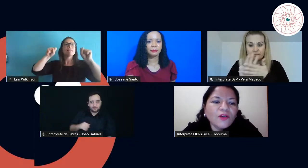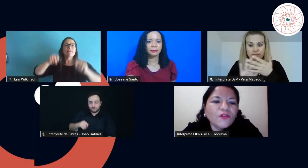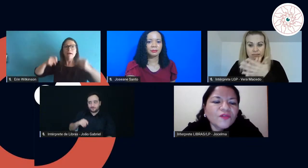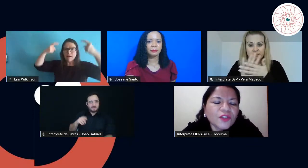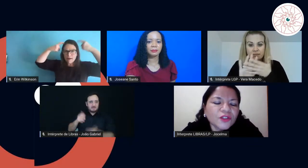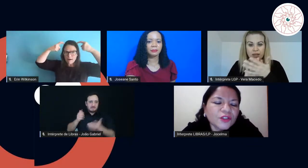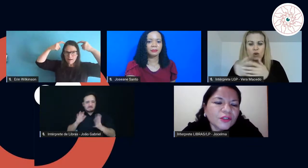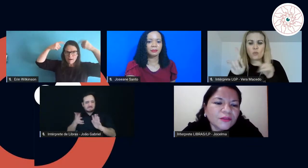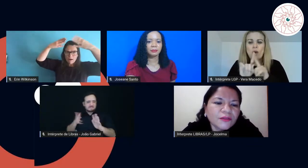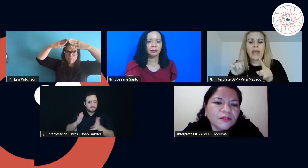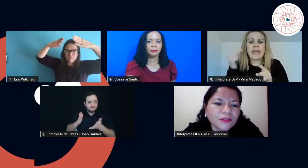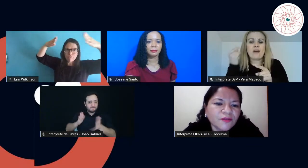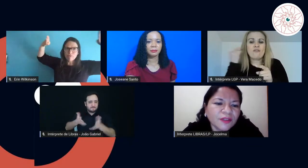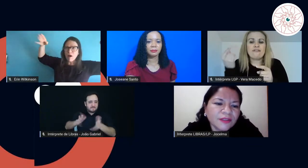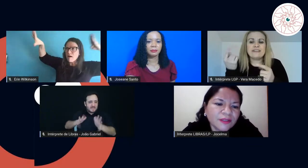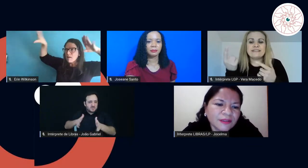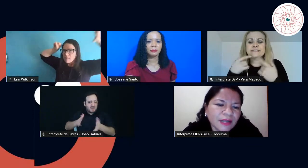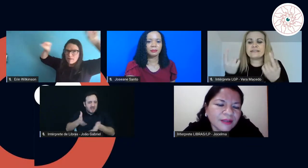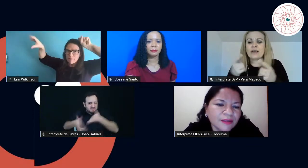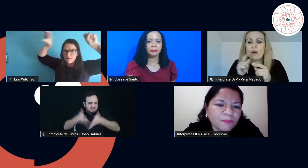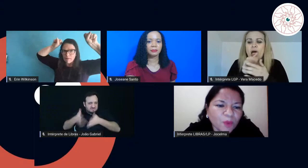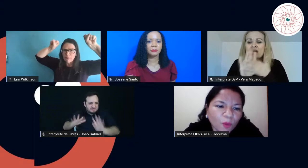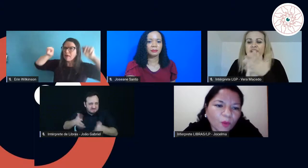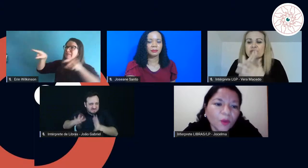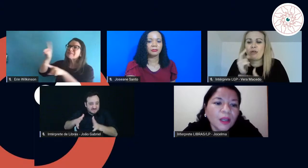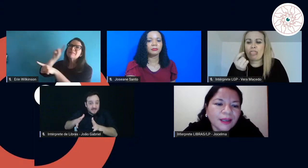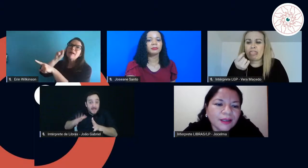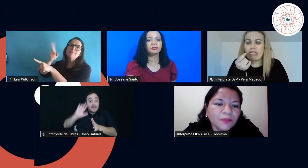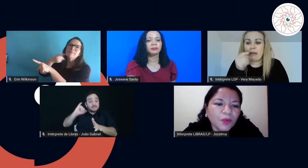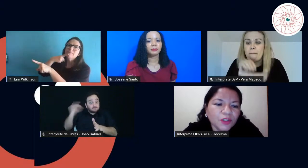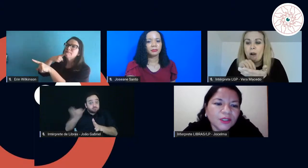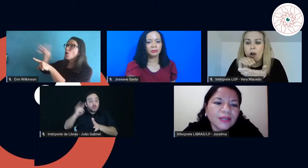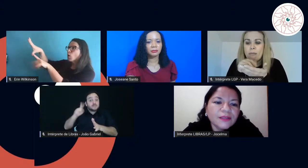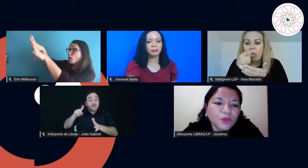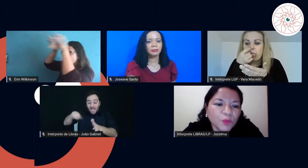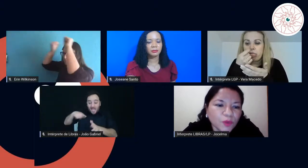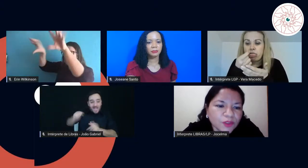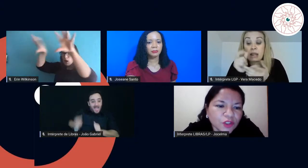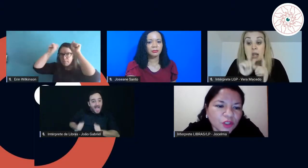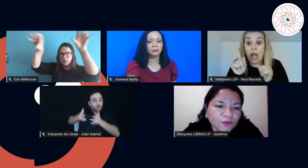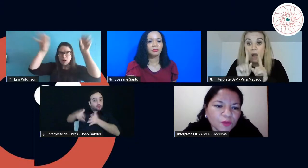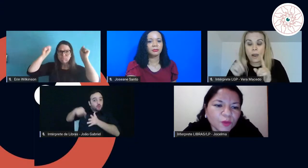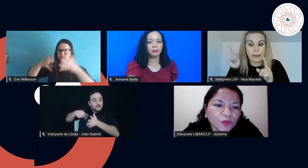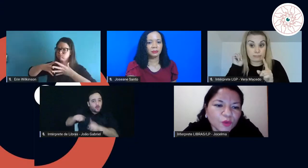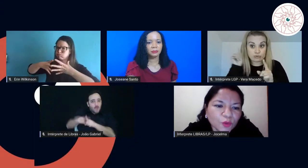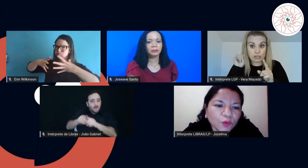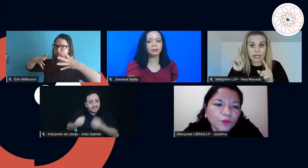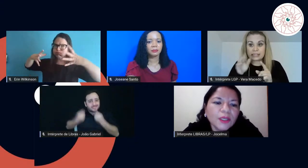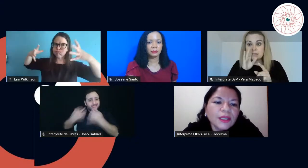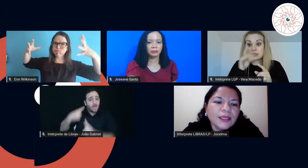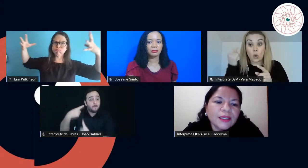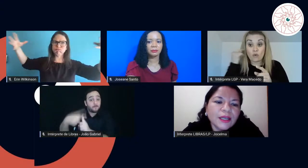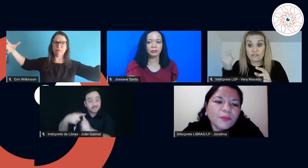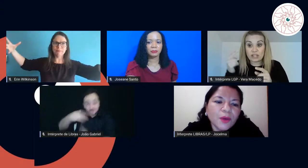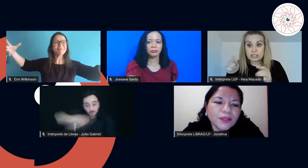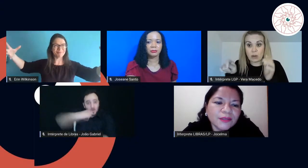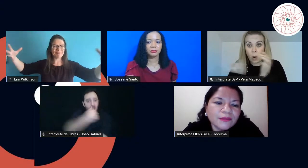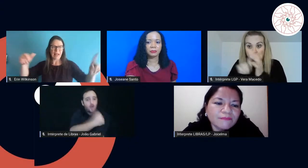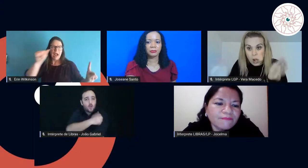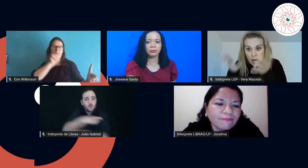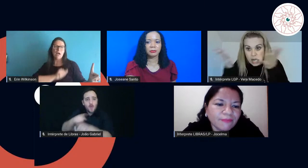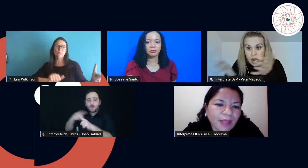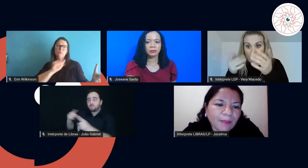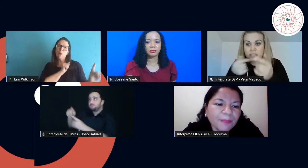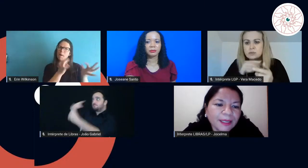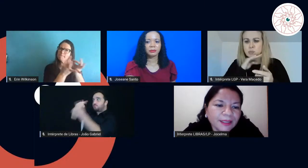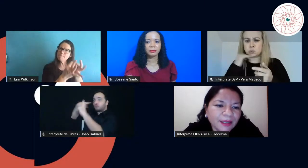ouvinte que finaliza pouco, mas sim aquele que pode trazer pontos positivos pro surdo e que ele